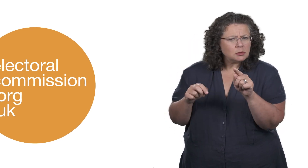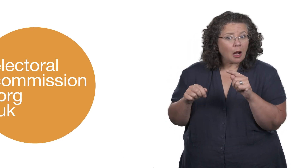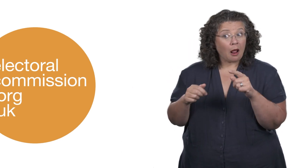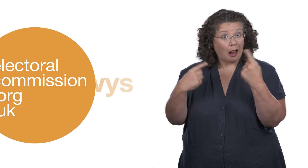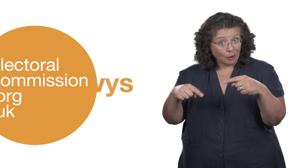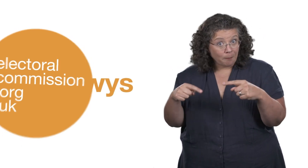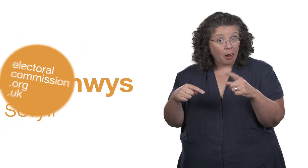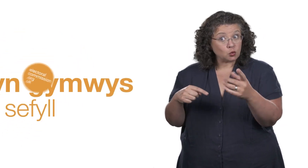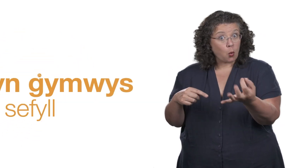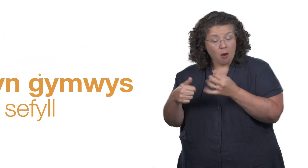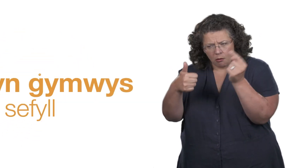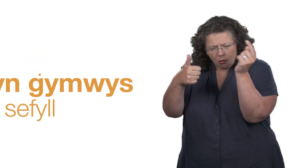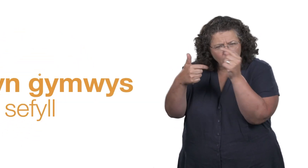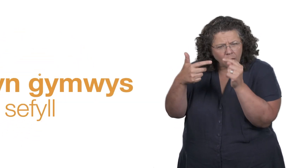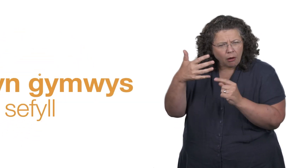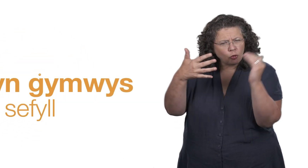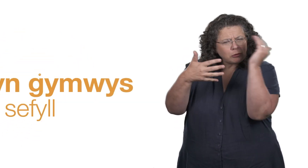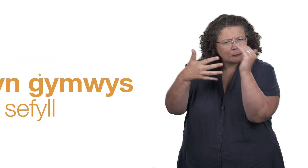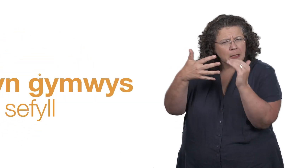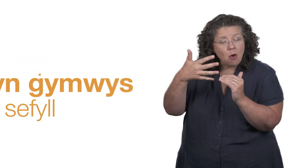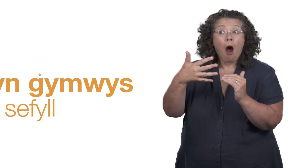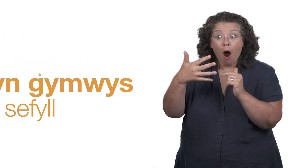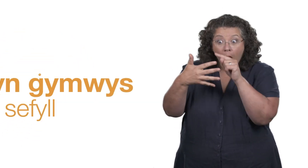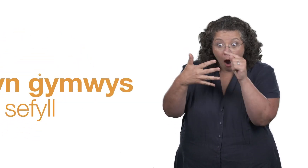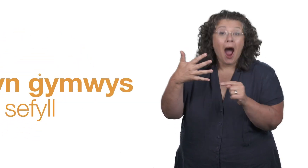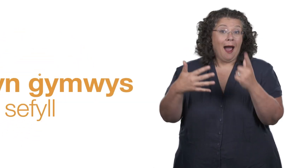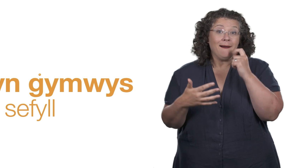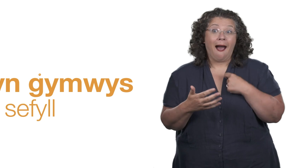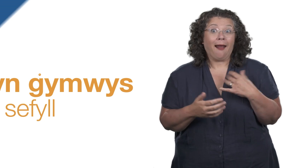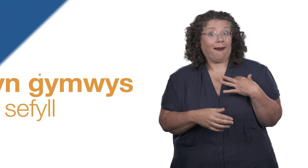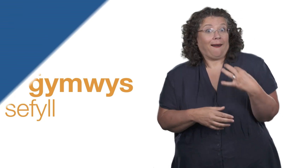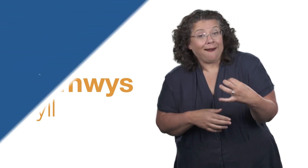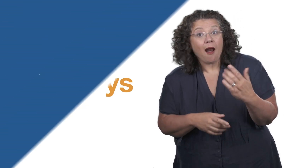i gadarnhau eich bod yn gymwys i sefyll yn yr etholiad.